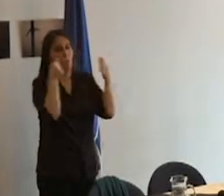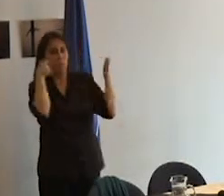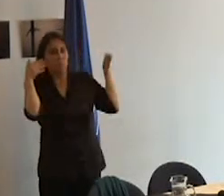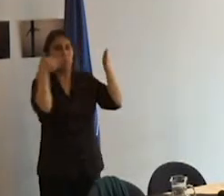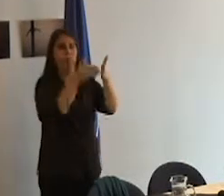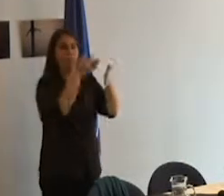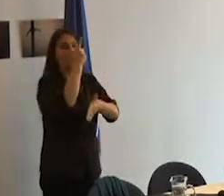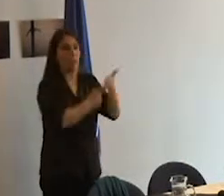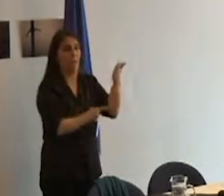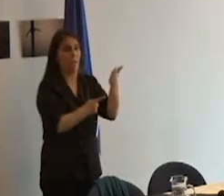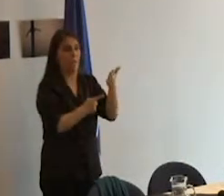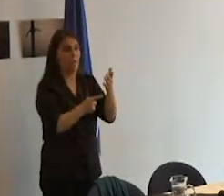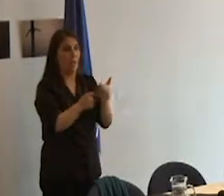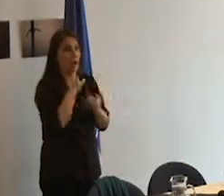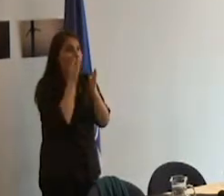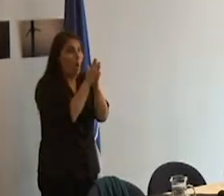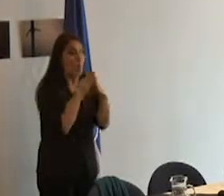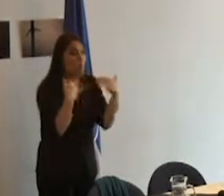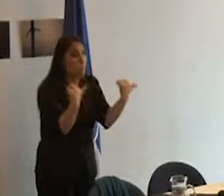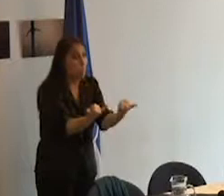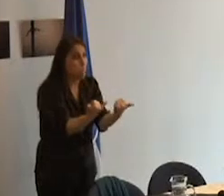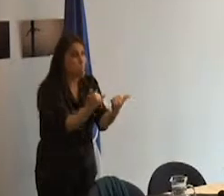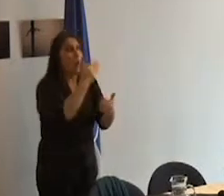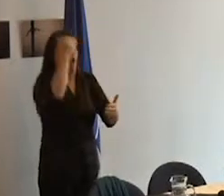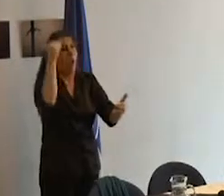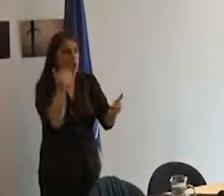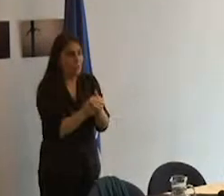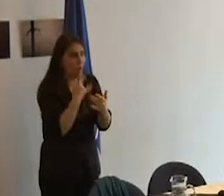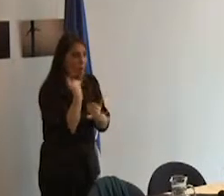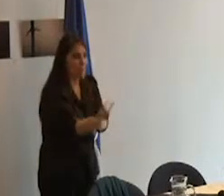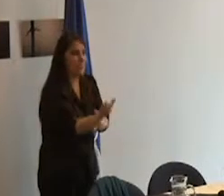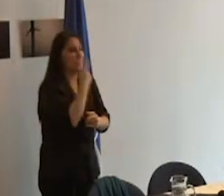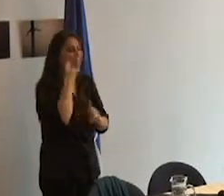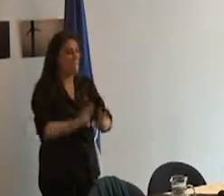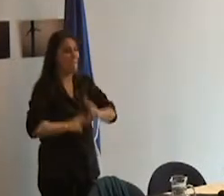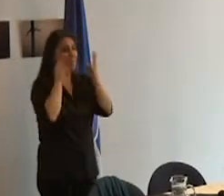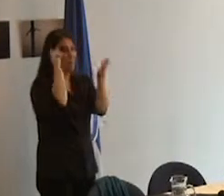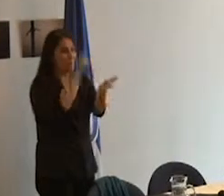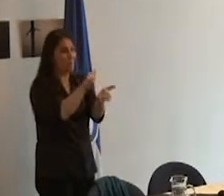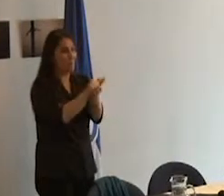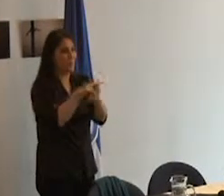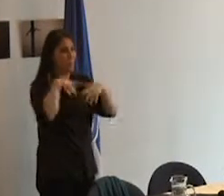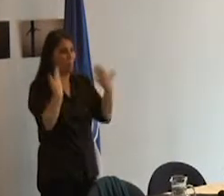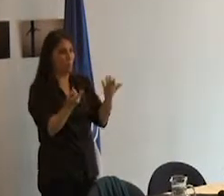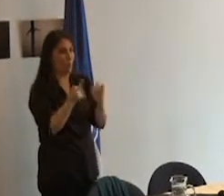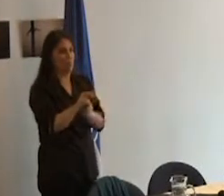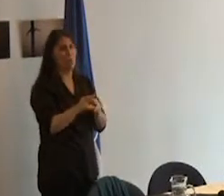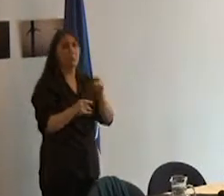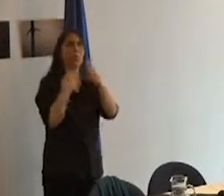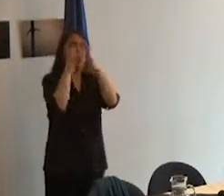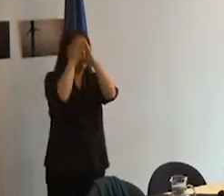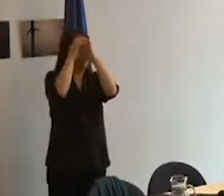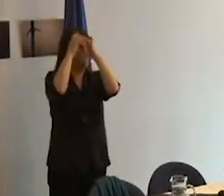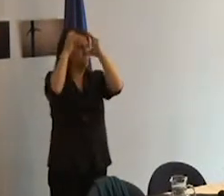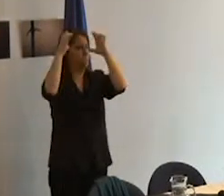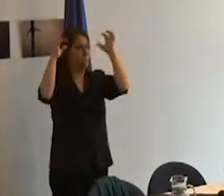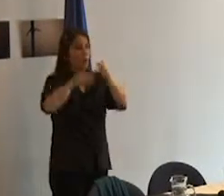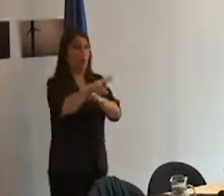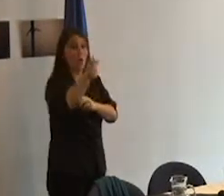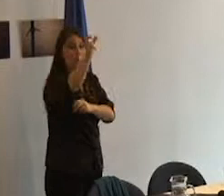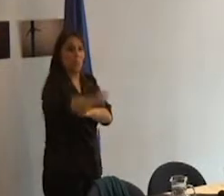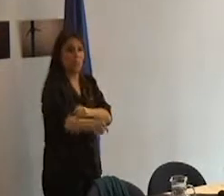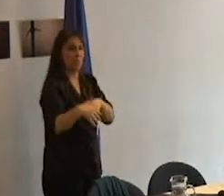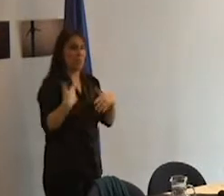la reexistencia y a la vida misma, hacia un imaginario otro y una